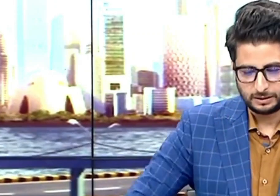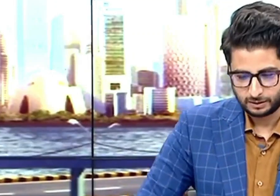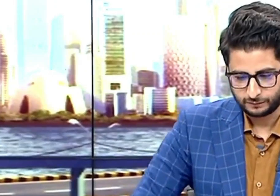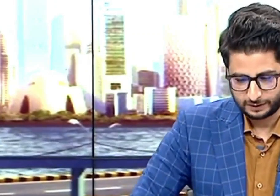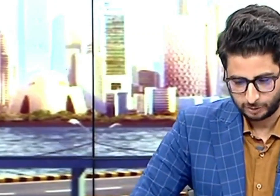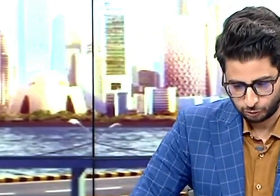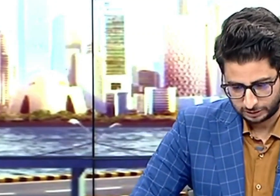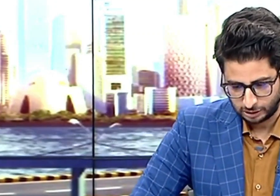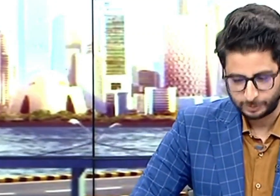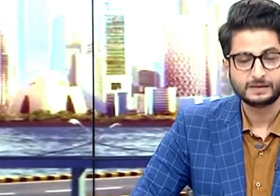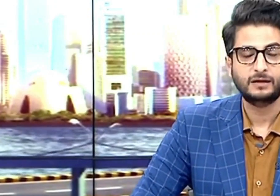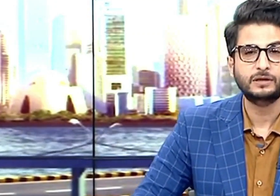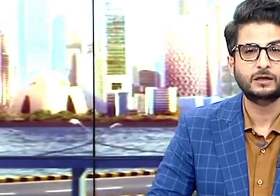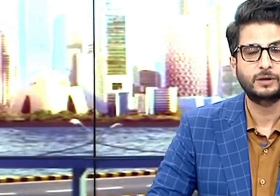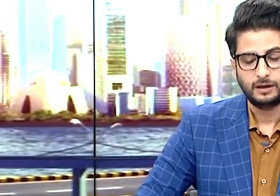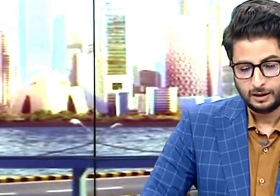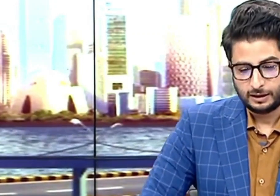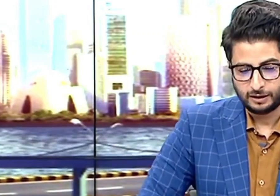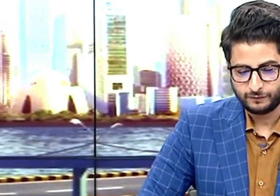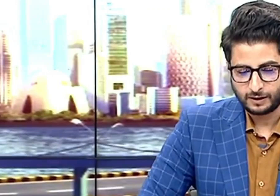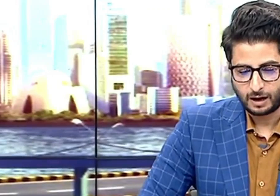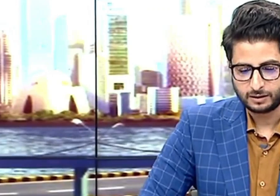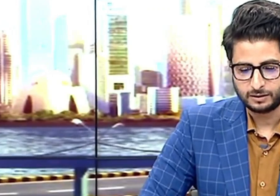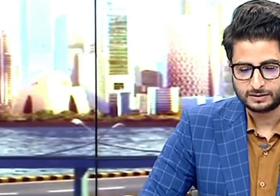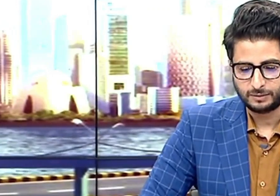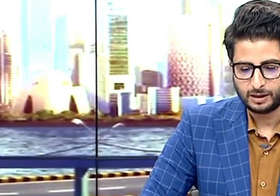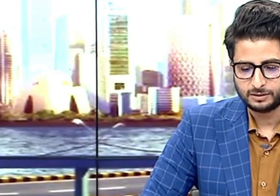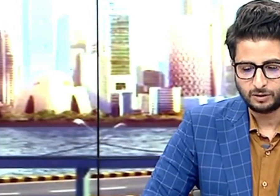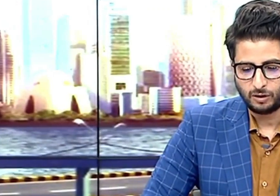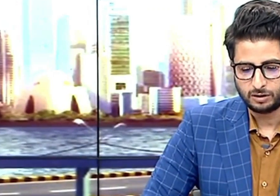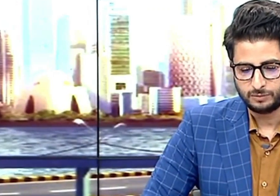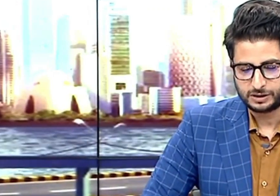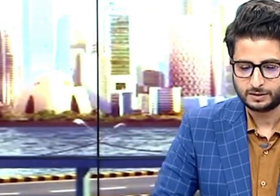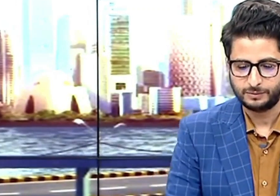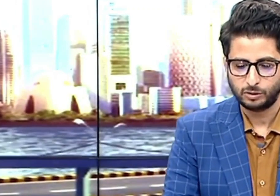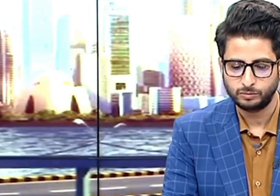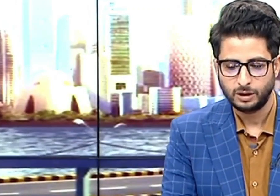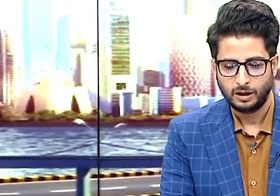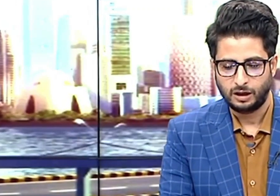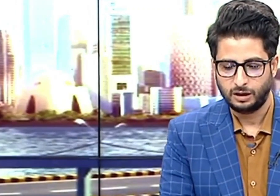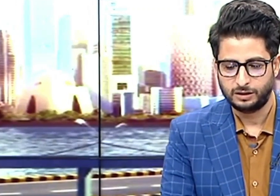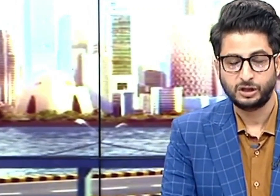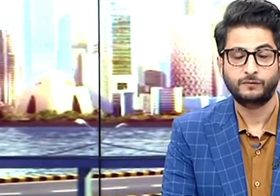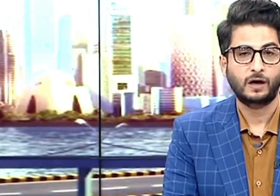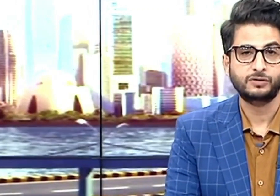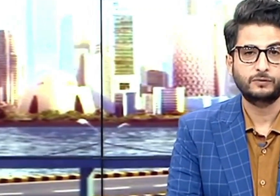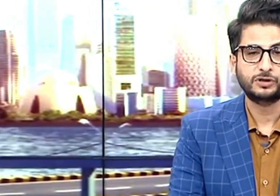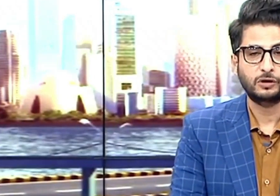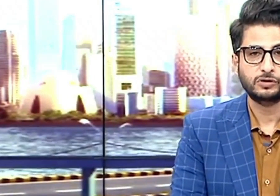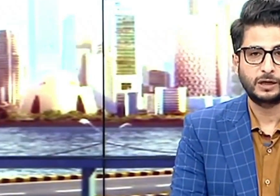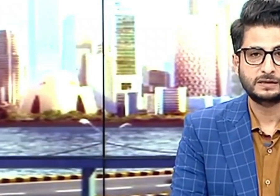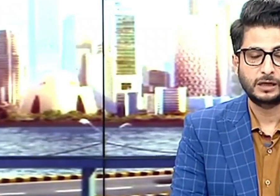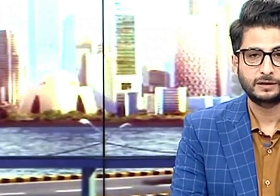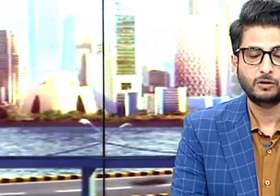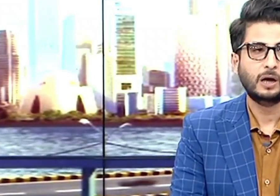آپ کے لیے فائدہ مند ہو سکتی ہے. تو پاکستان میں تقریباً 90 لاکھ سماعت اور بصارت سے محروم افراد جو ہیں وہ اشاروں